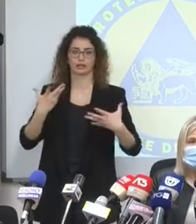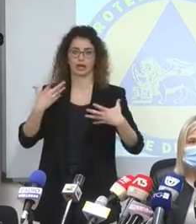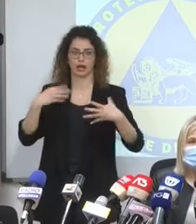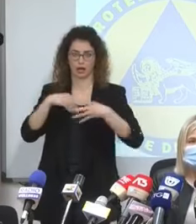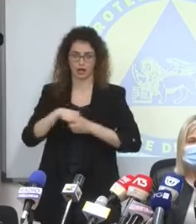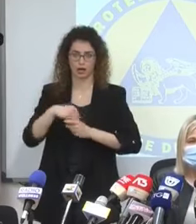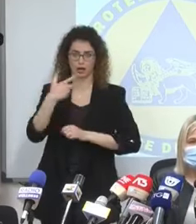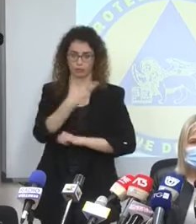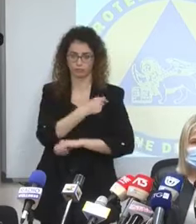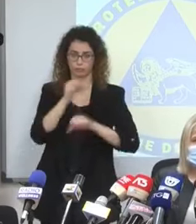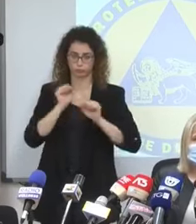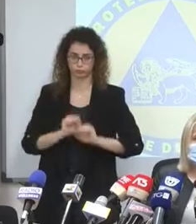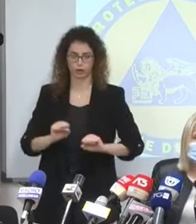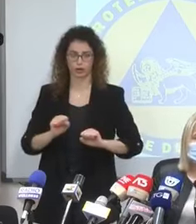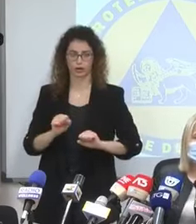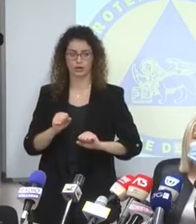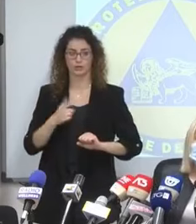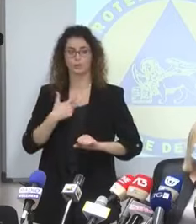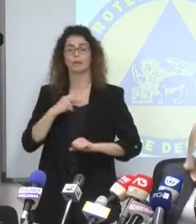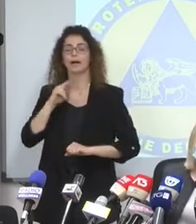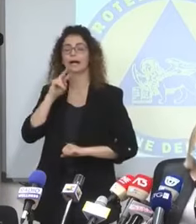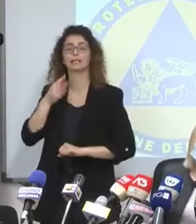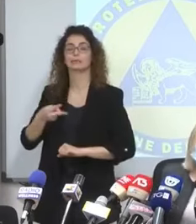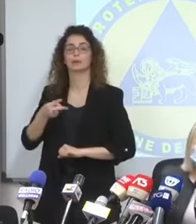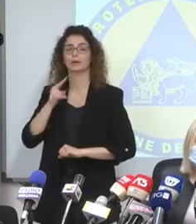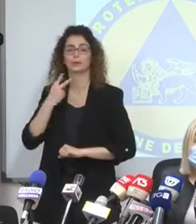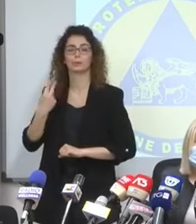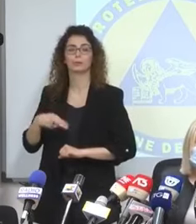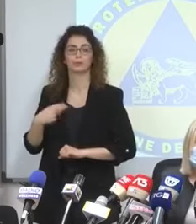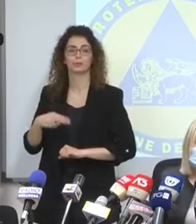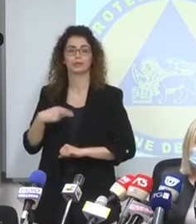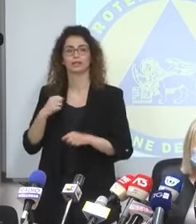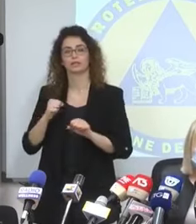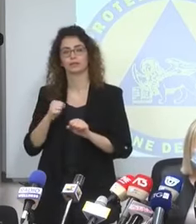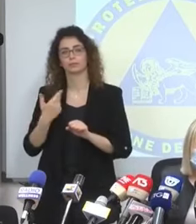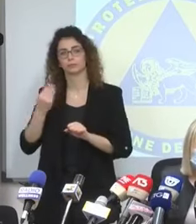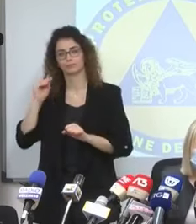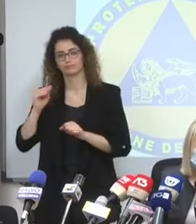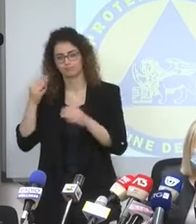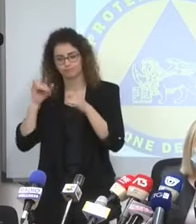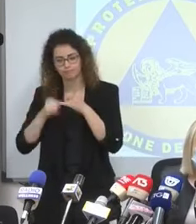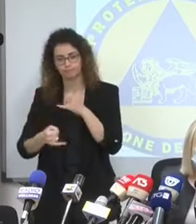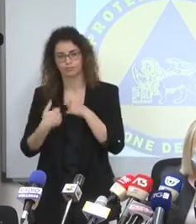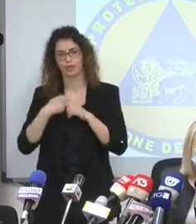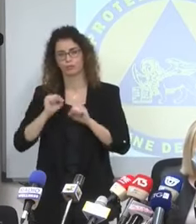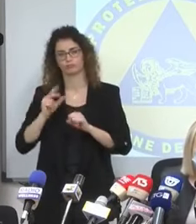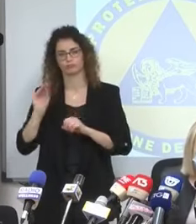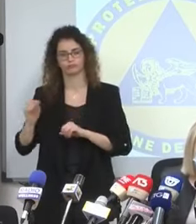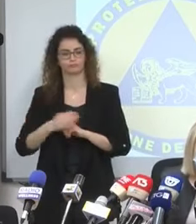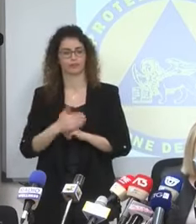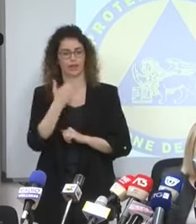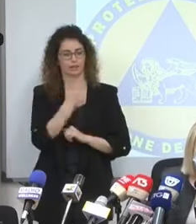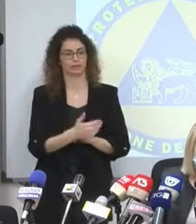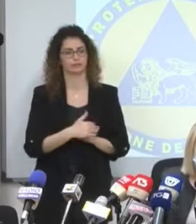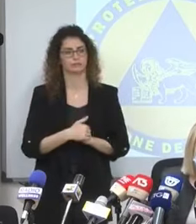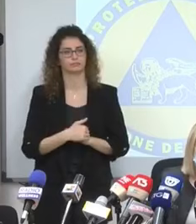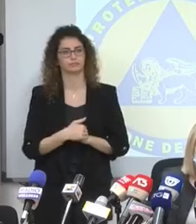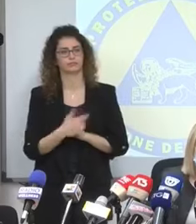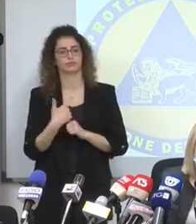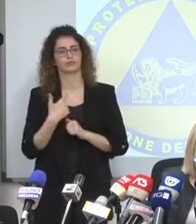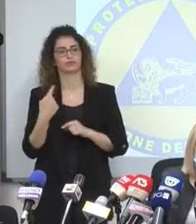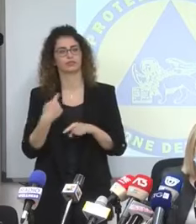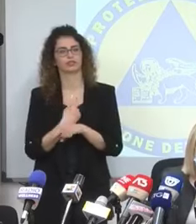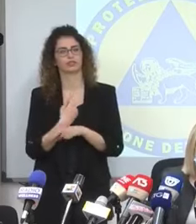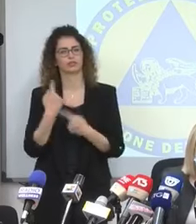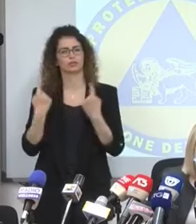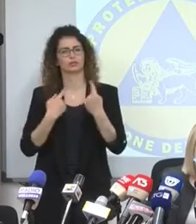ma... non ci avevano risposto, proviamo a fare un altro quesito specifico, chiediamo. Beh, eventualmente. La ringrazio. Avevamo sospeso poi il caso